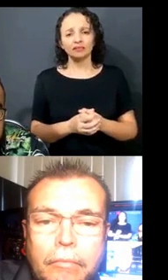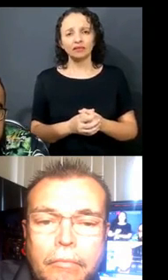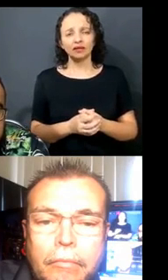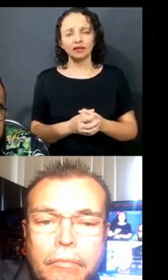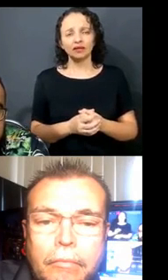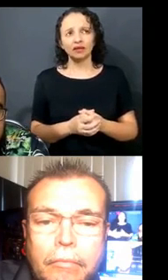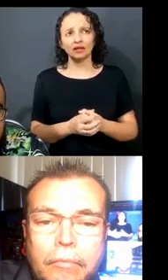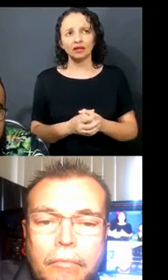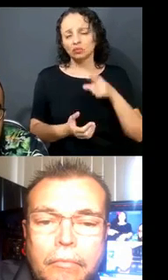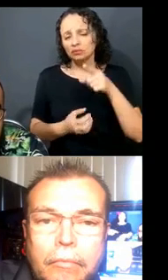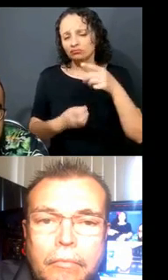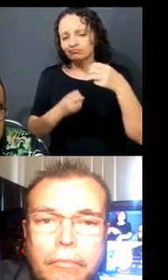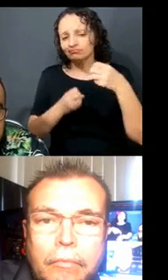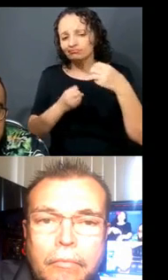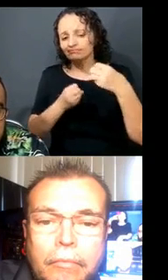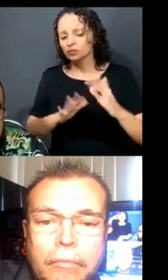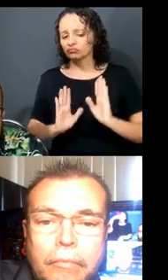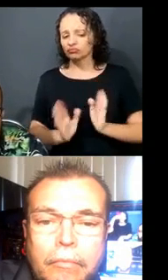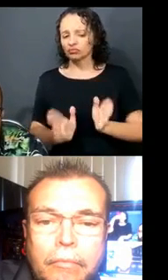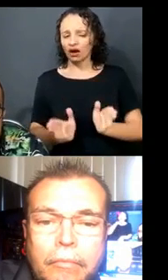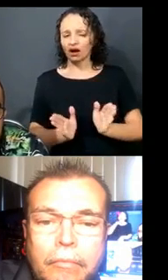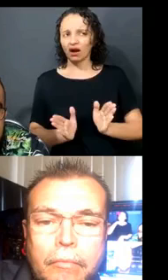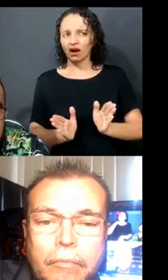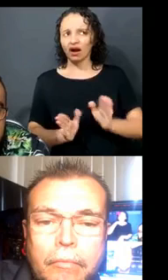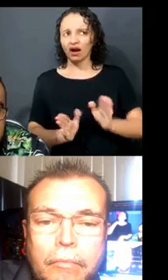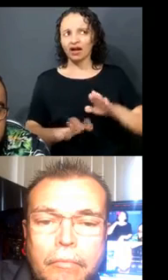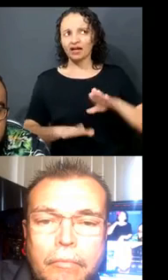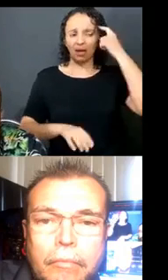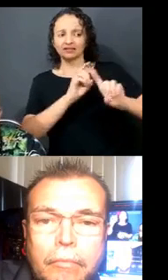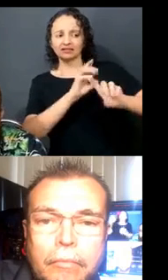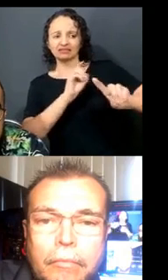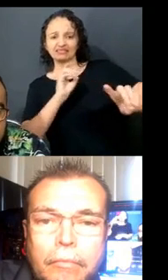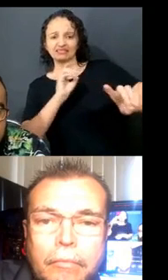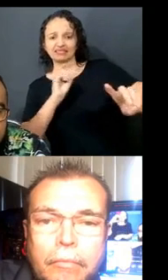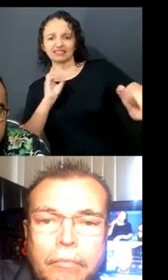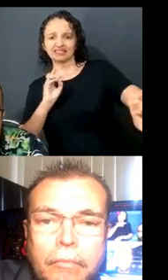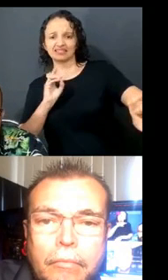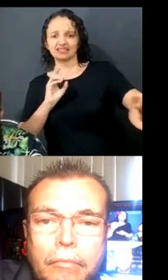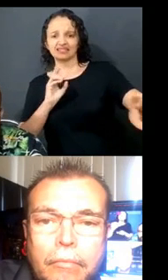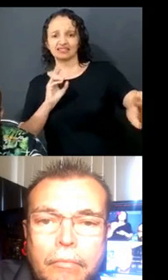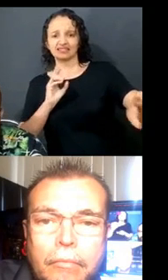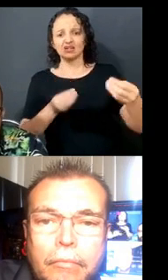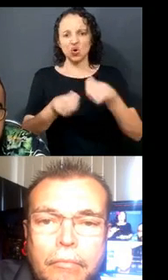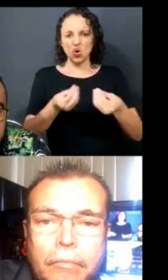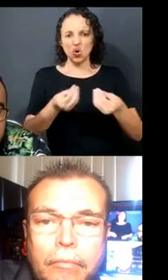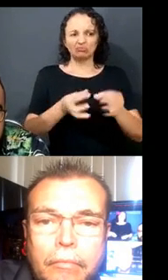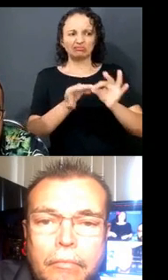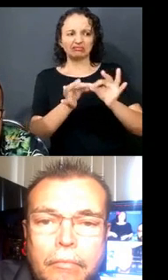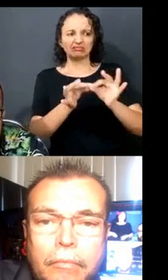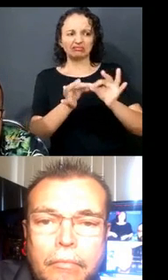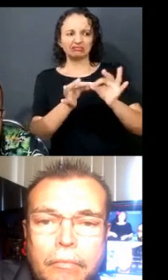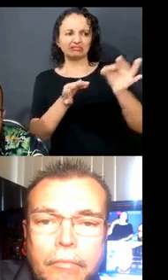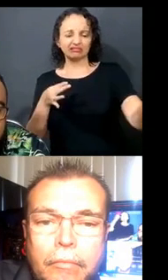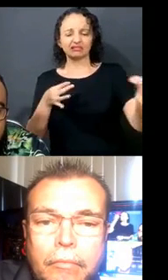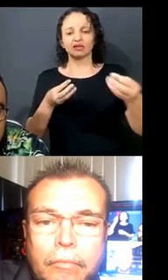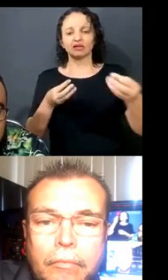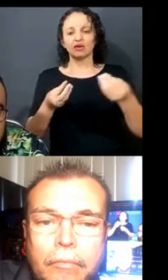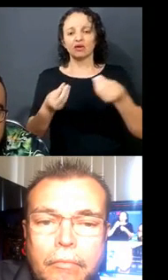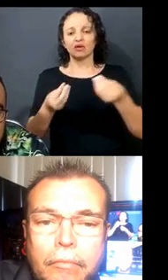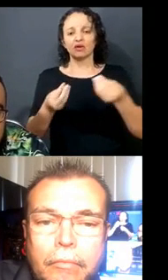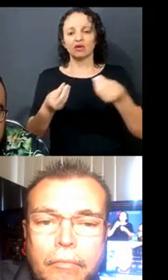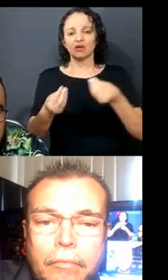a gente às vezes fala de, nossa, mas a distância, não sei o quê, né? A gente pega um livro, por exemplo,